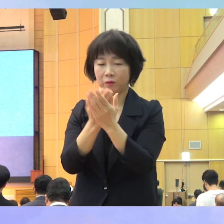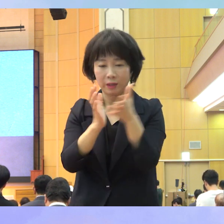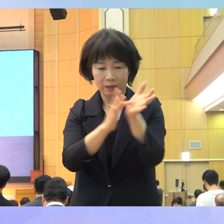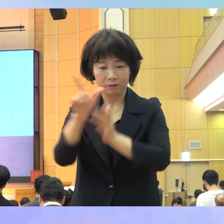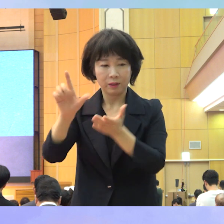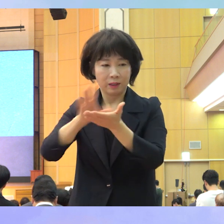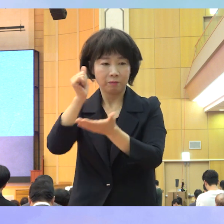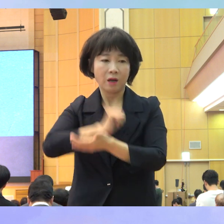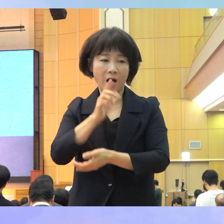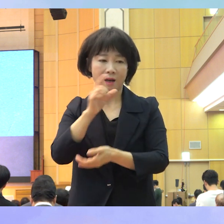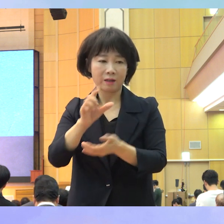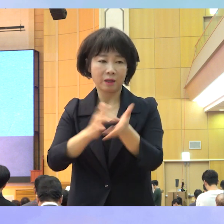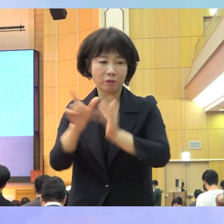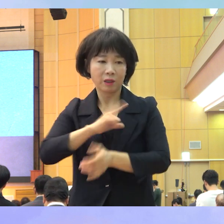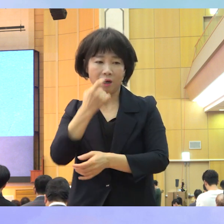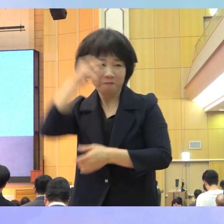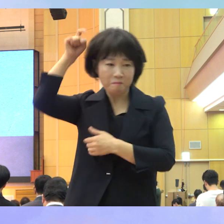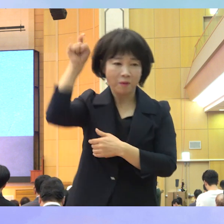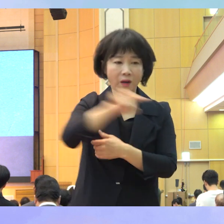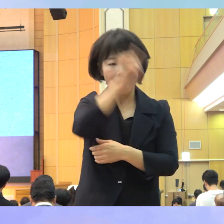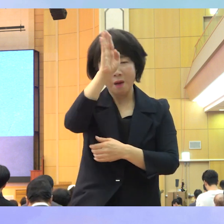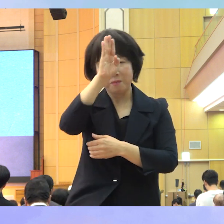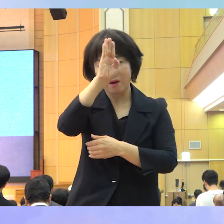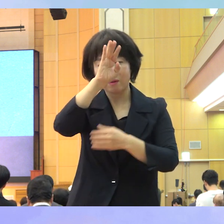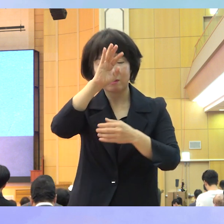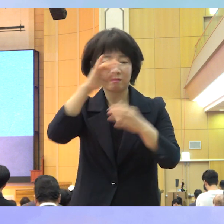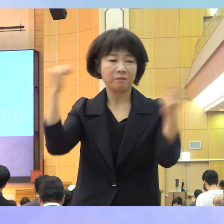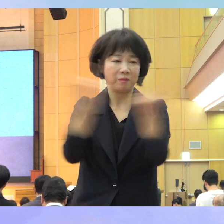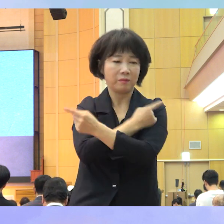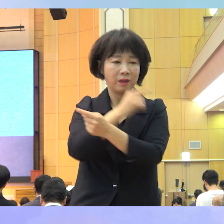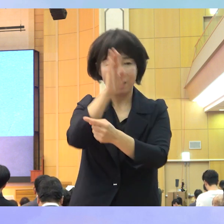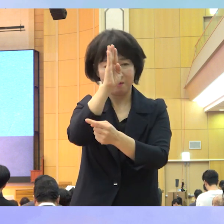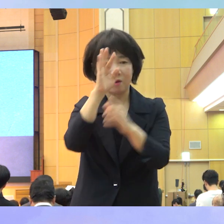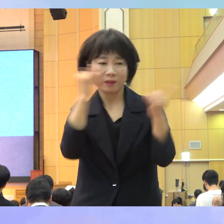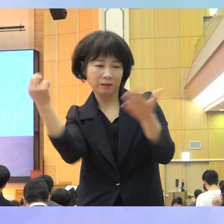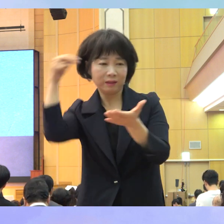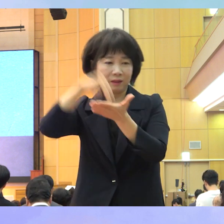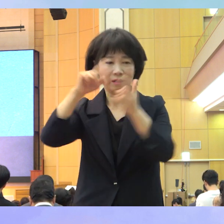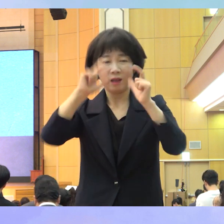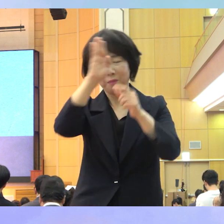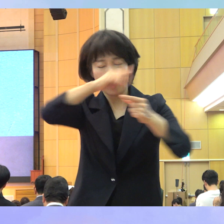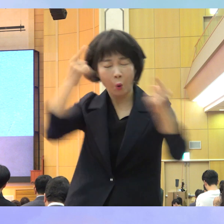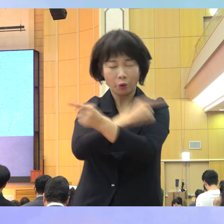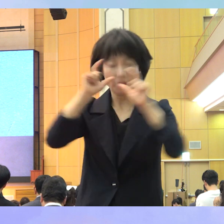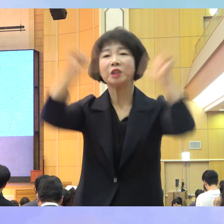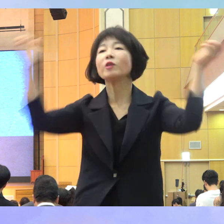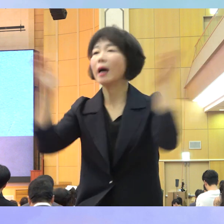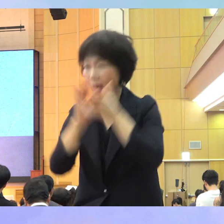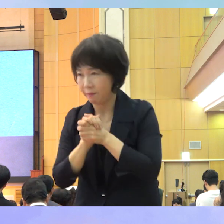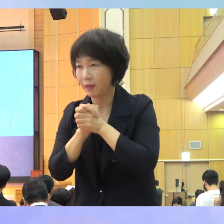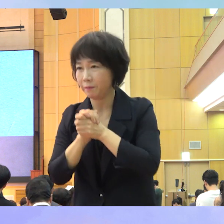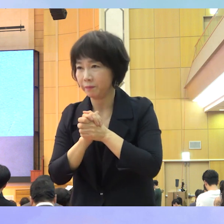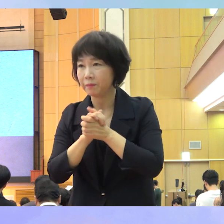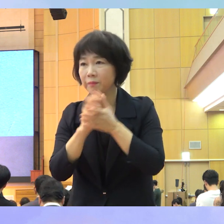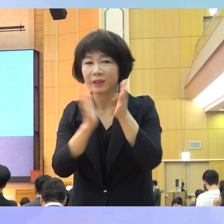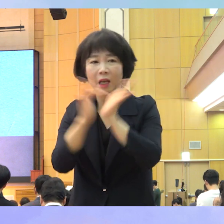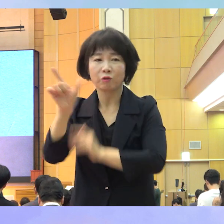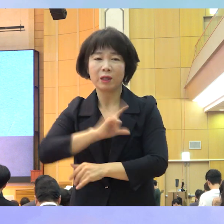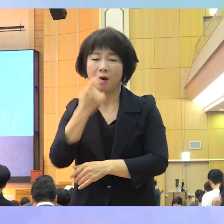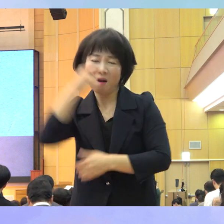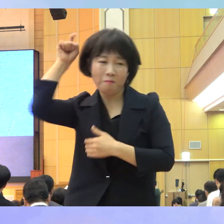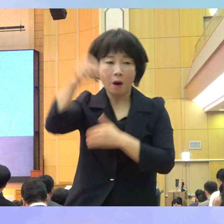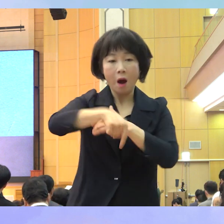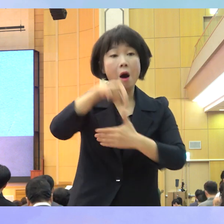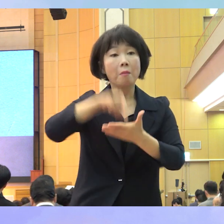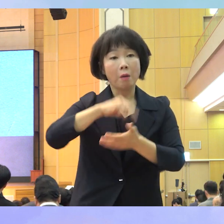예수 그리스도를 명하노니 병든 자여 일어나거라, 병든 자여 고쳐지거라. 예수 이름으로 명하노니